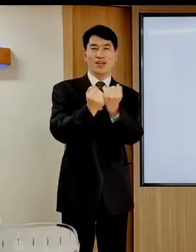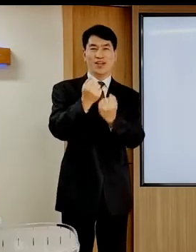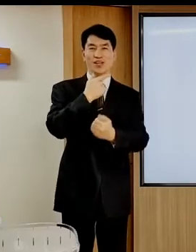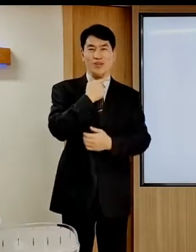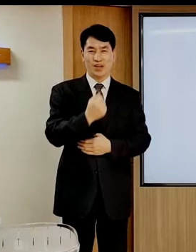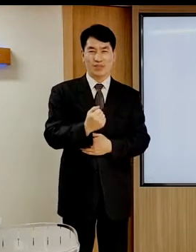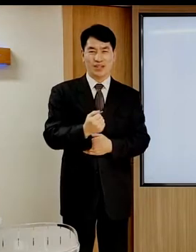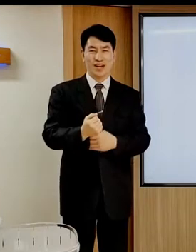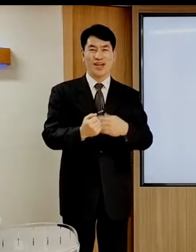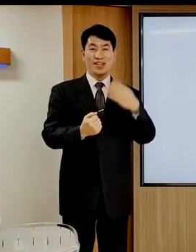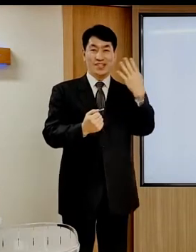하기를 원합니다.